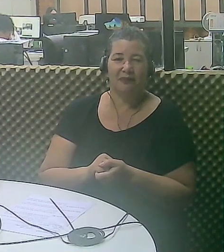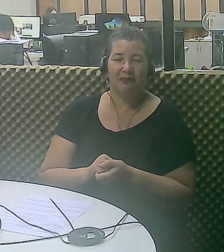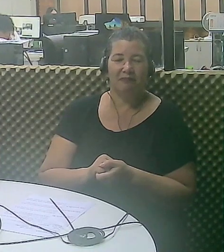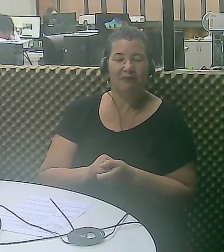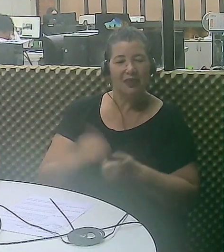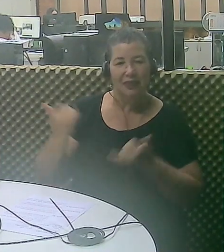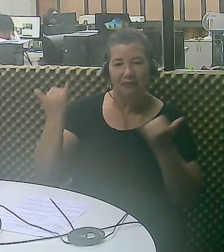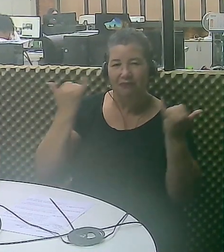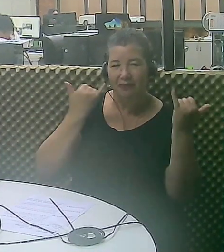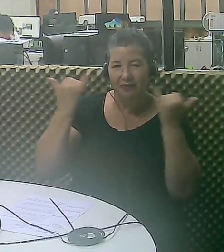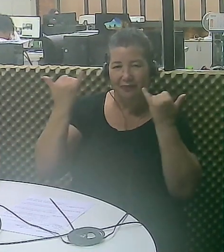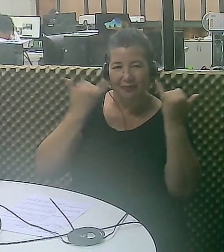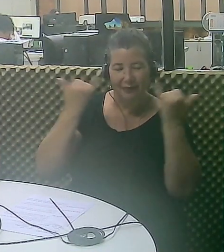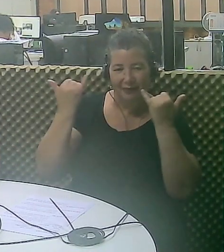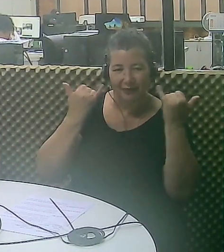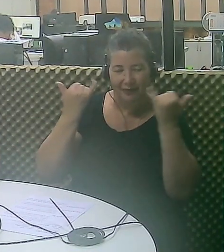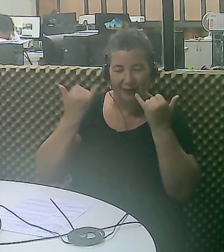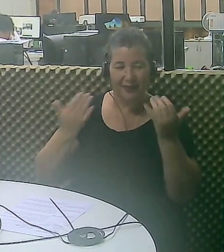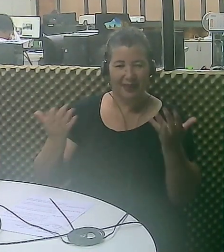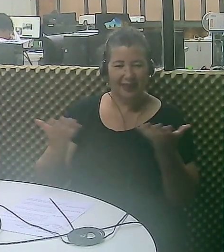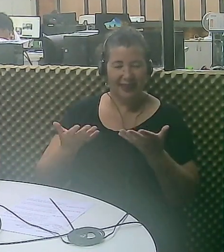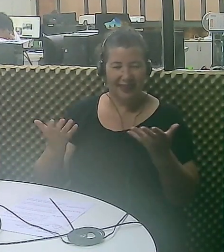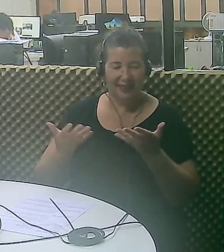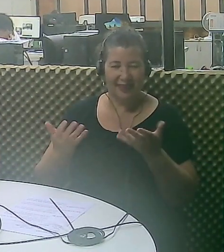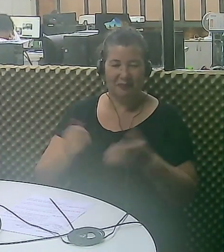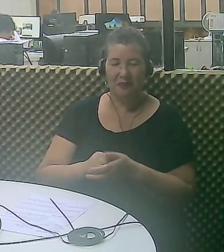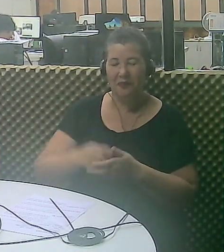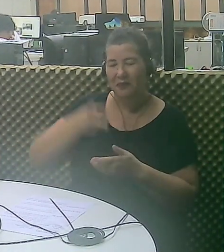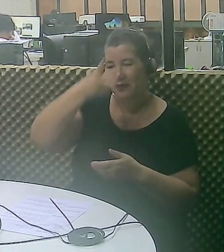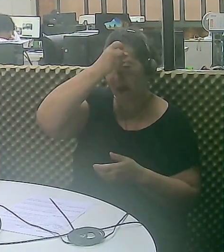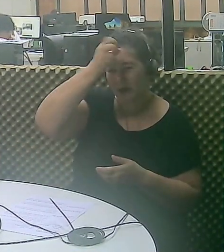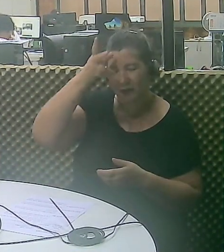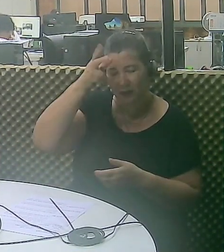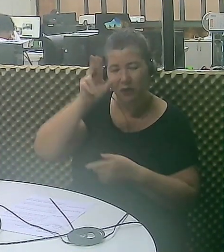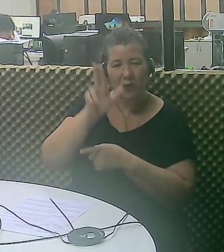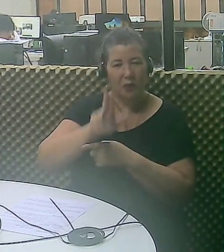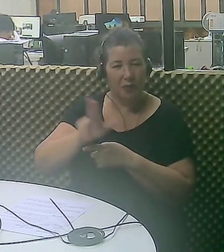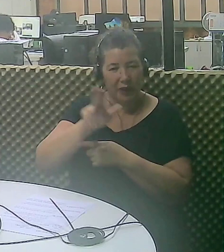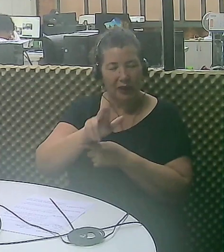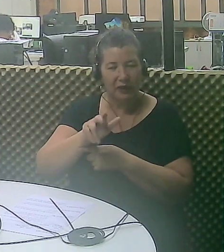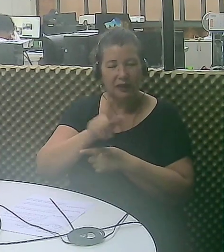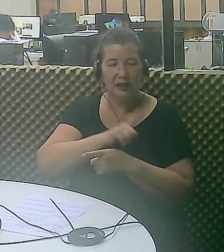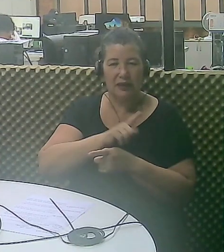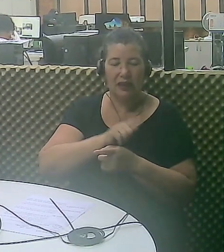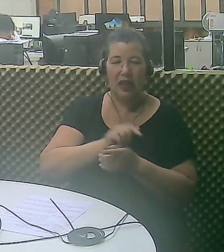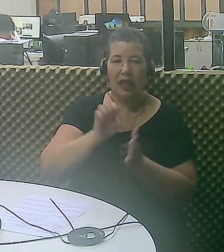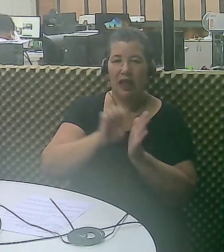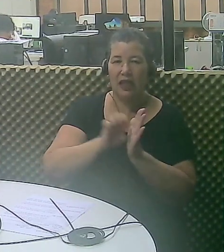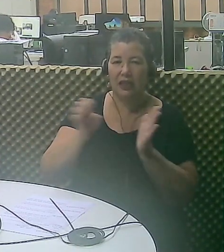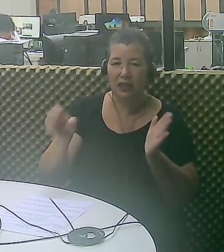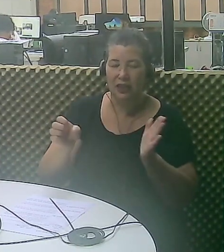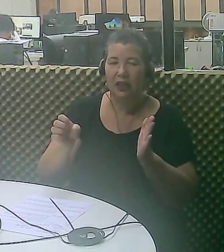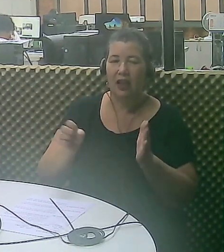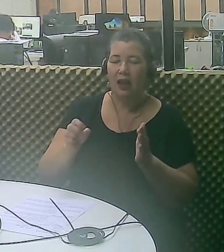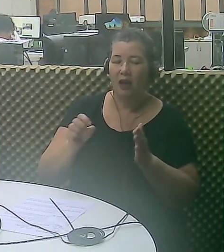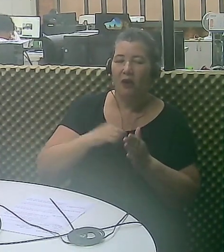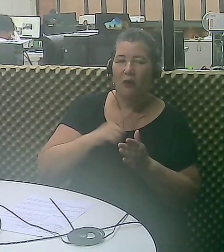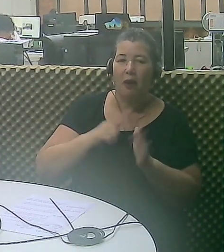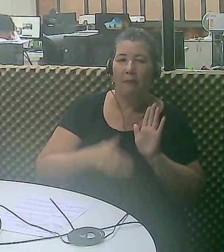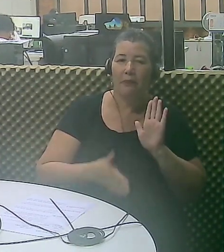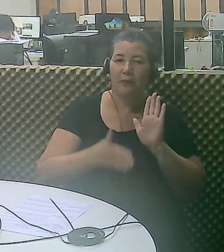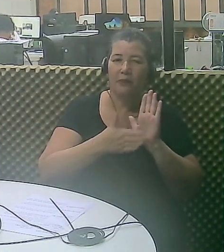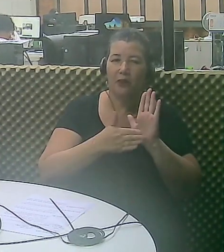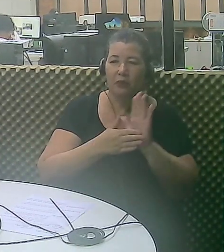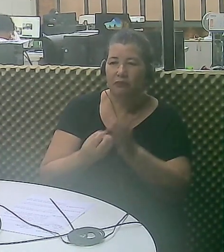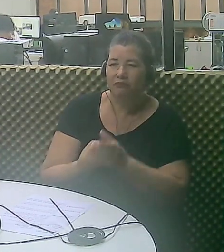Giro de Notícias. A Prefeitura de Uberlândia está com um edital aberto para a seleção de propostas para a criação